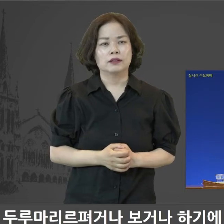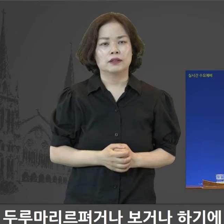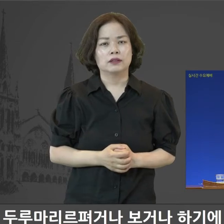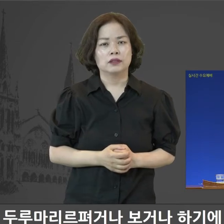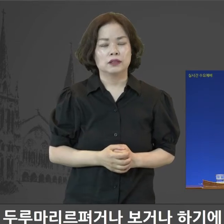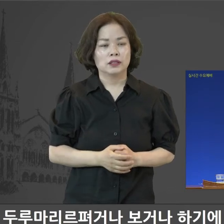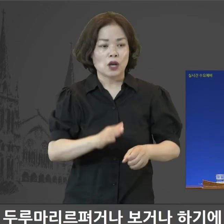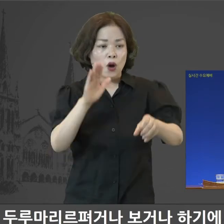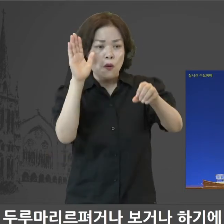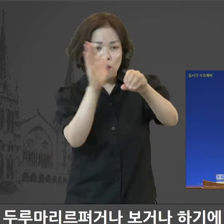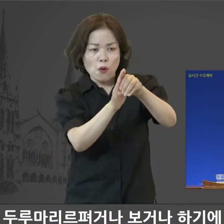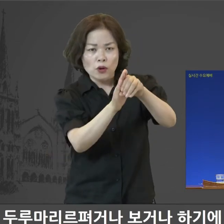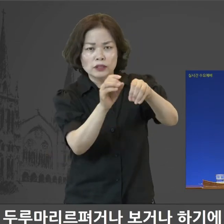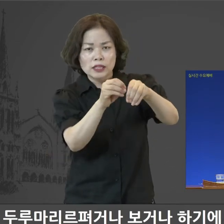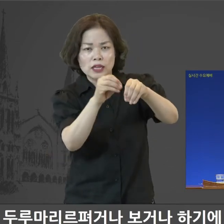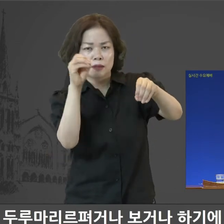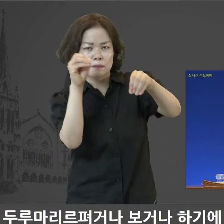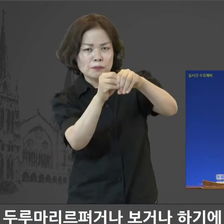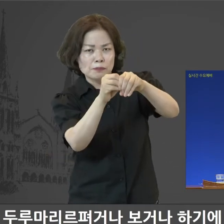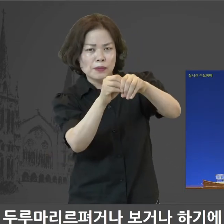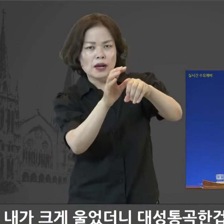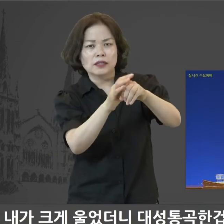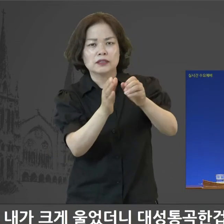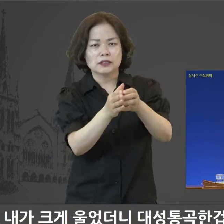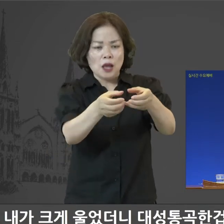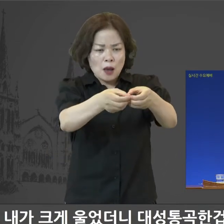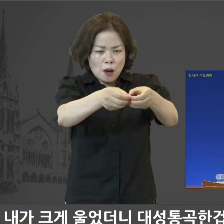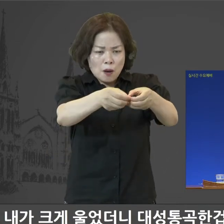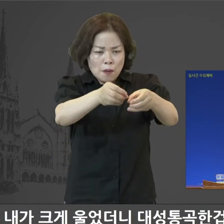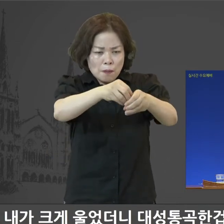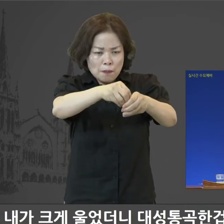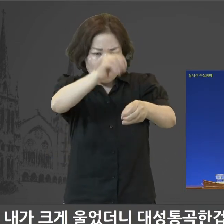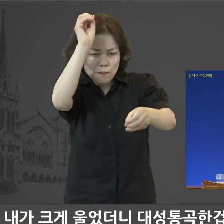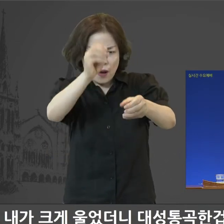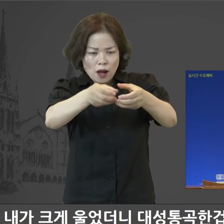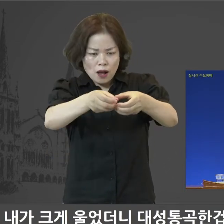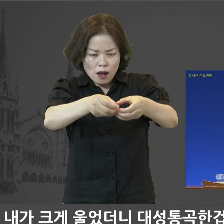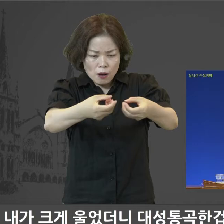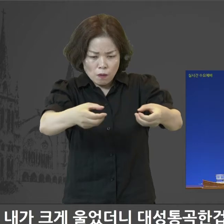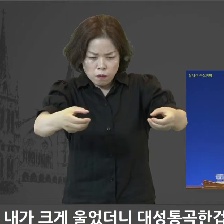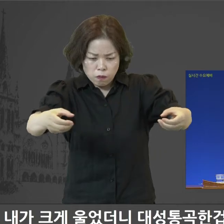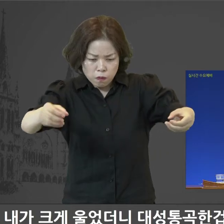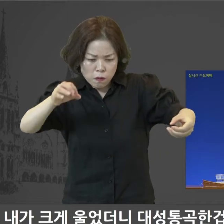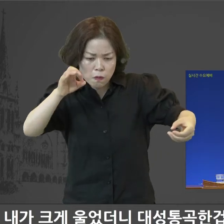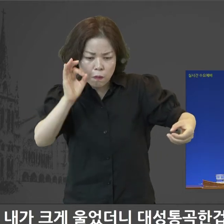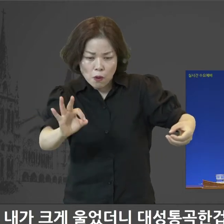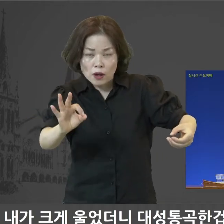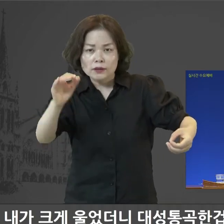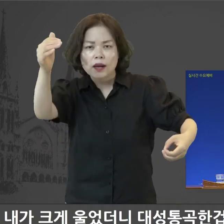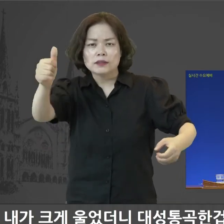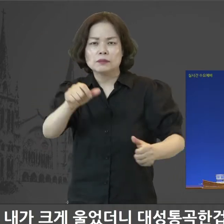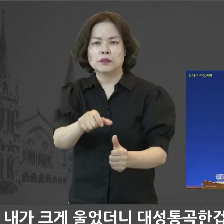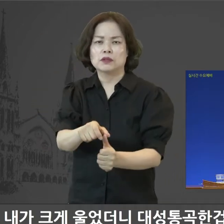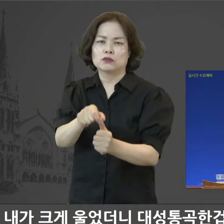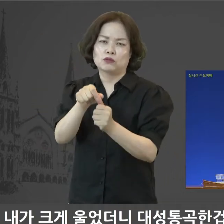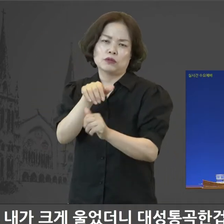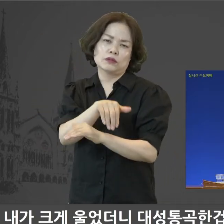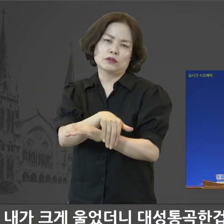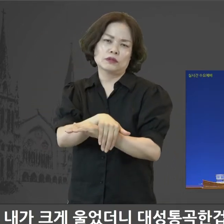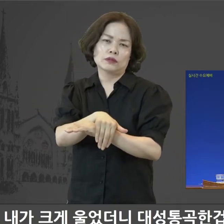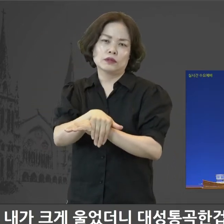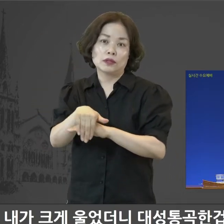이 봉인되어 있는 두루마리를 펼쳐 보아야 비로소 하나님의 구원